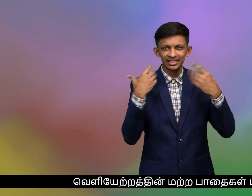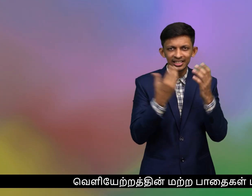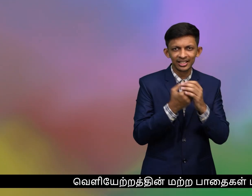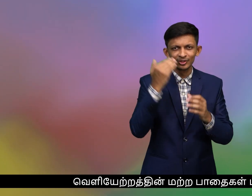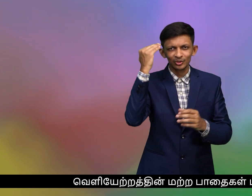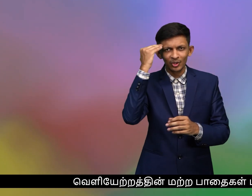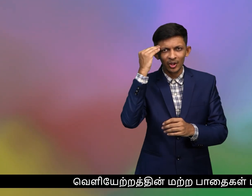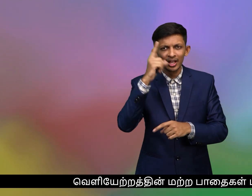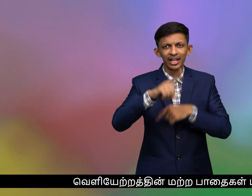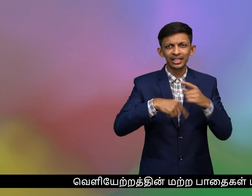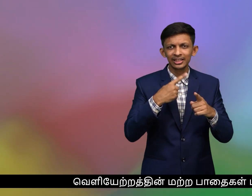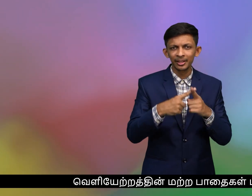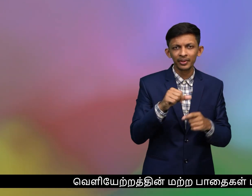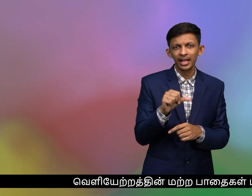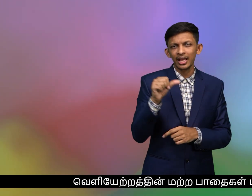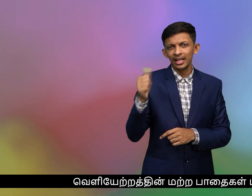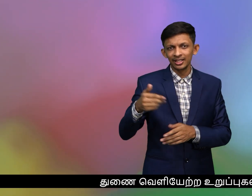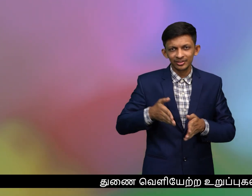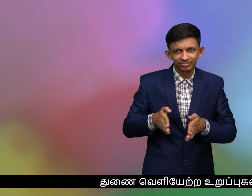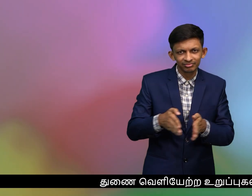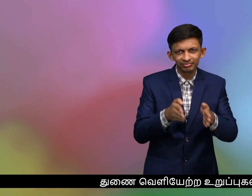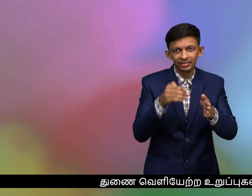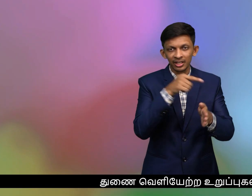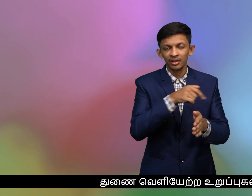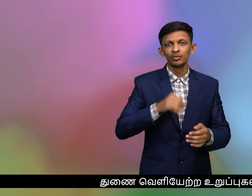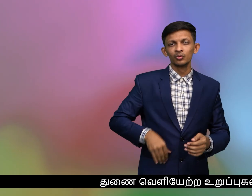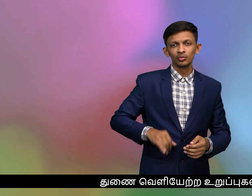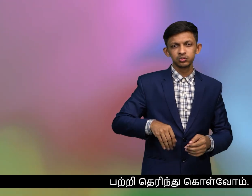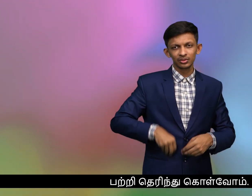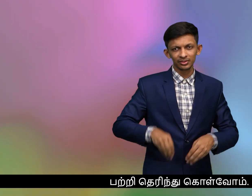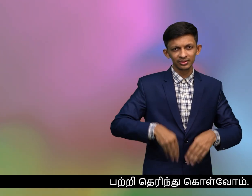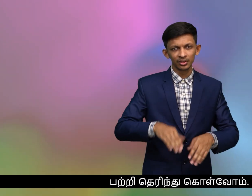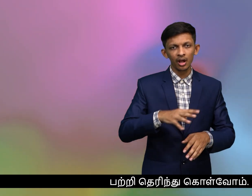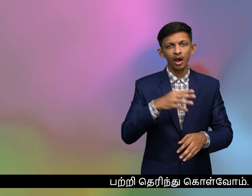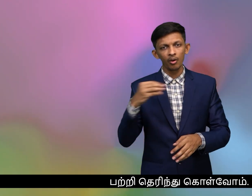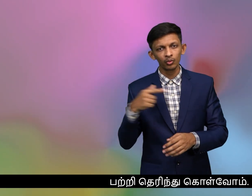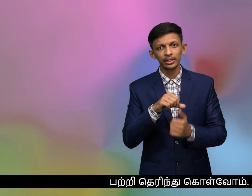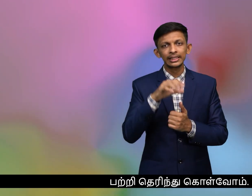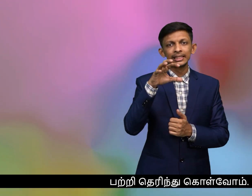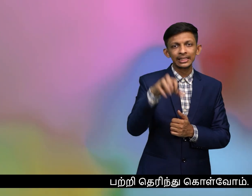வெளியேற்றத்தின் மாற்று பாதைகள் மற்றும் துணை வெளியேற்ற உறுப்புகள் பற்றி தெரிந்து கொள்வோம்.